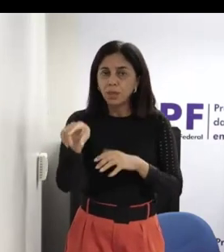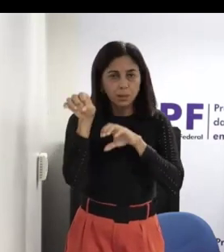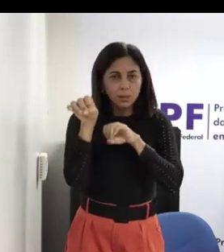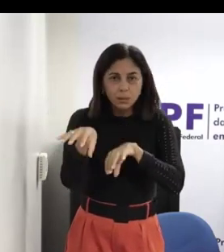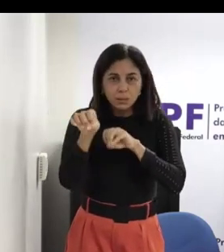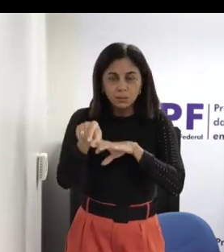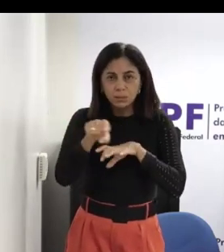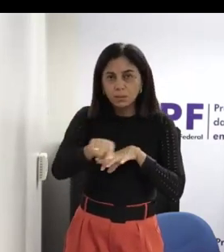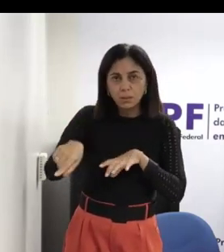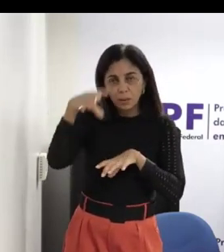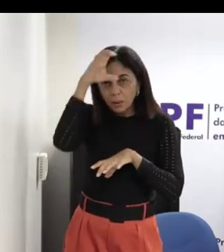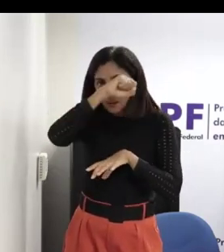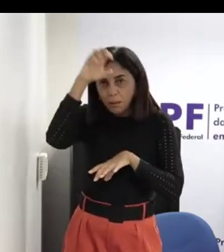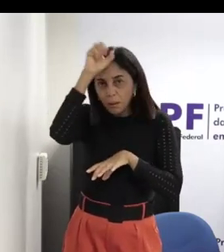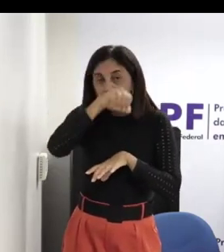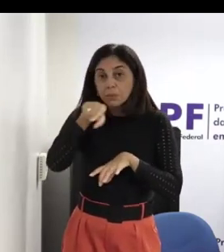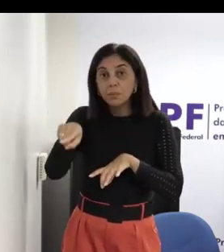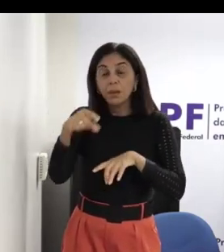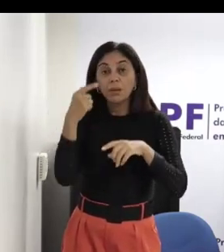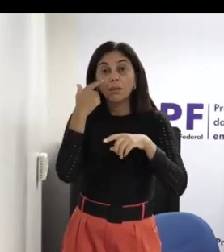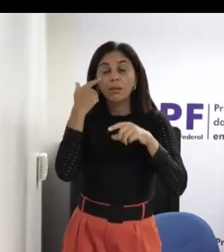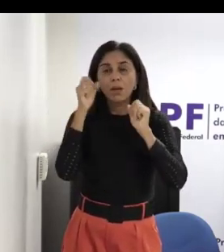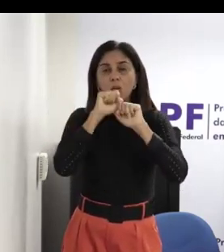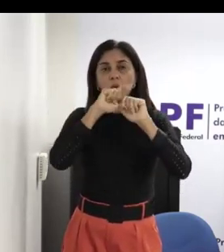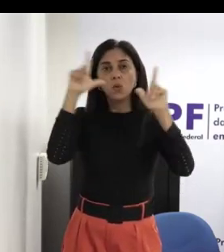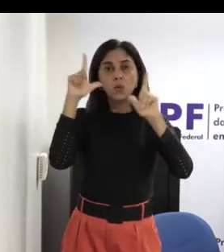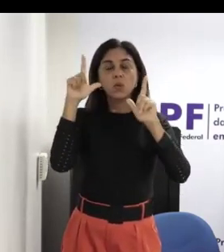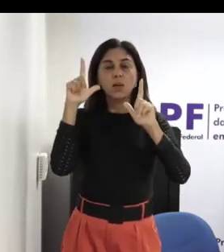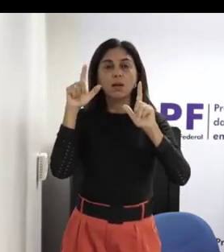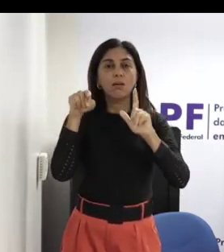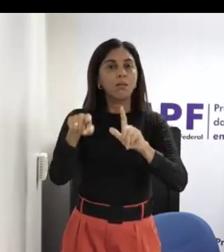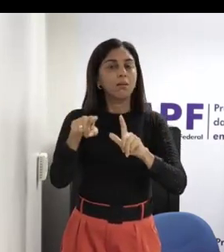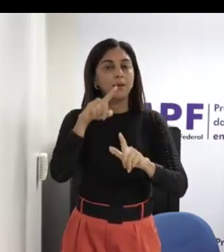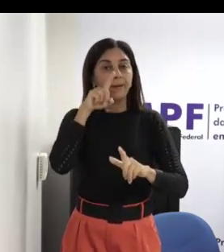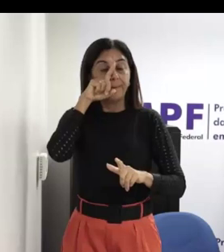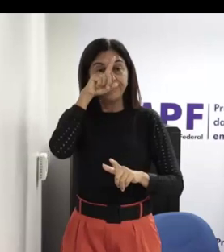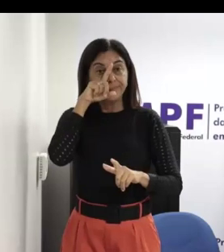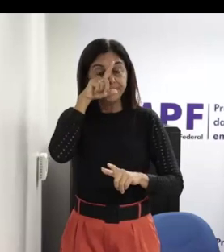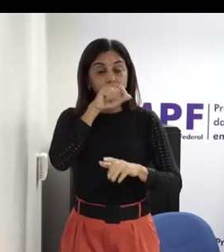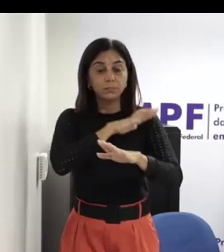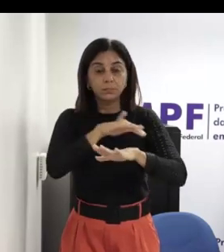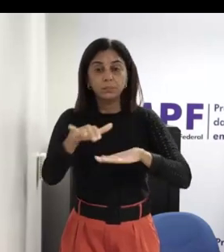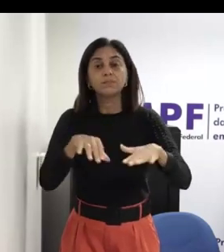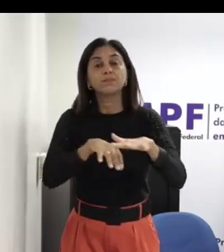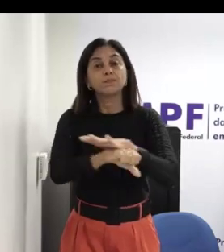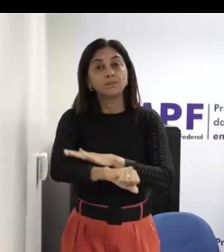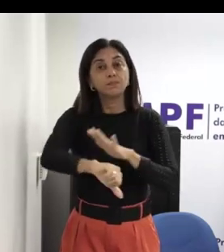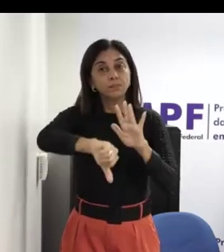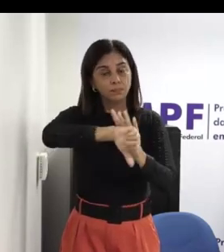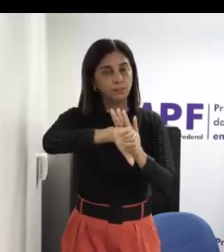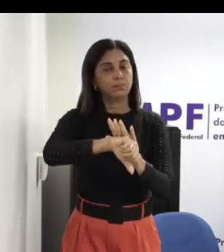você tem que chamar o alerta vermelho mas ter a forma bem lúdica e didática para est trazendo elas e